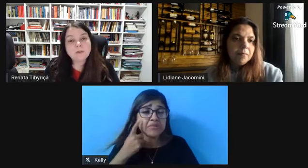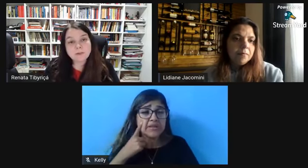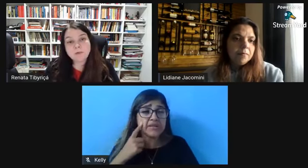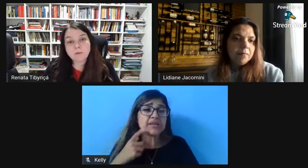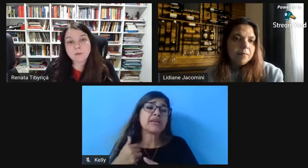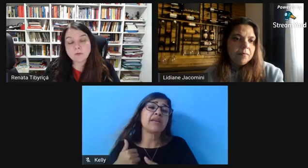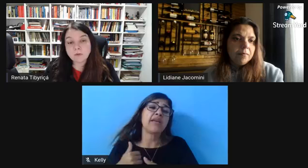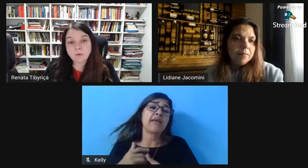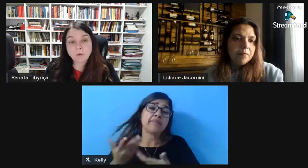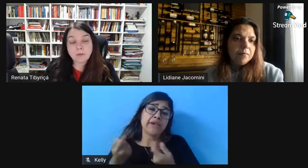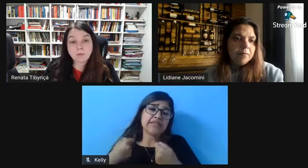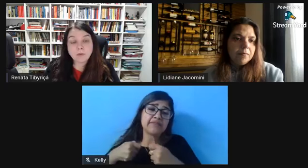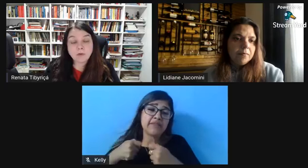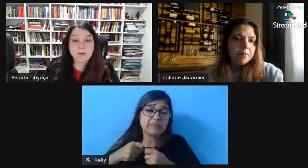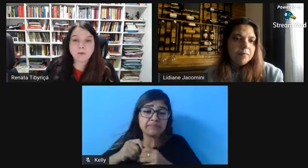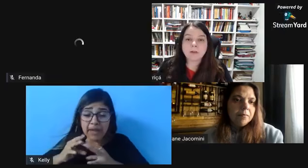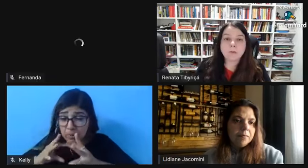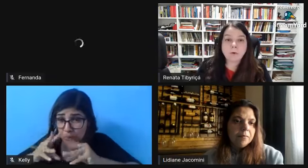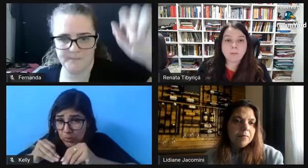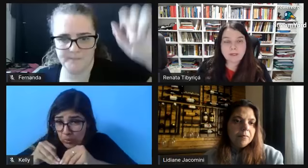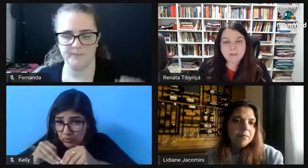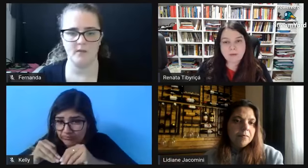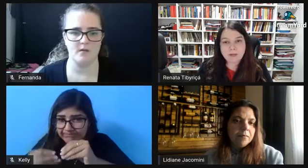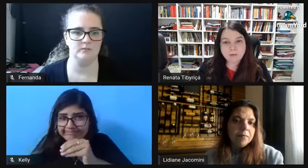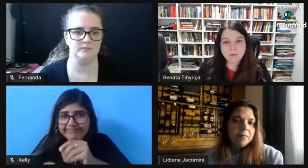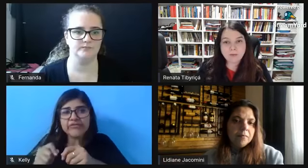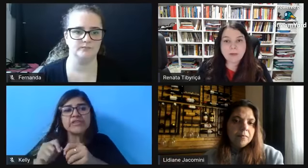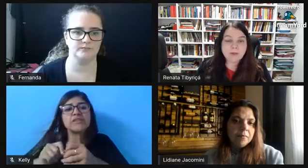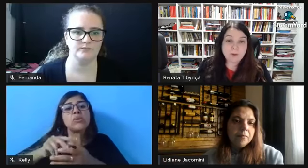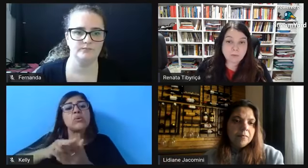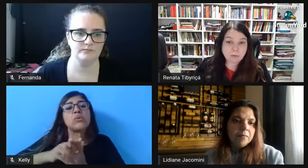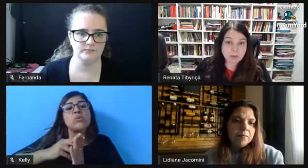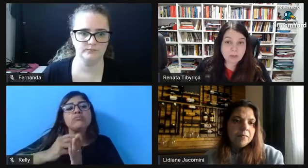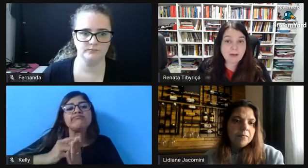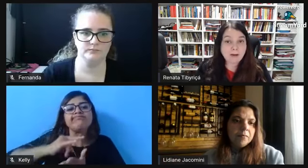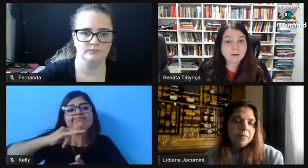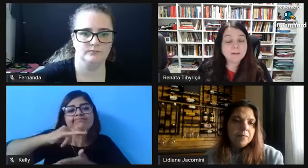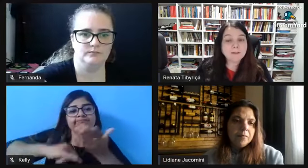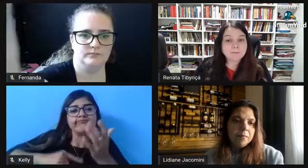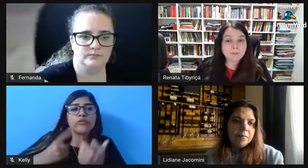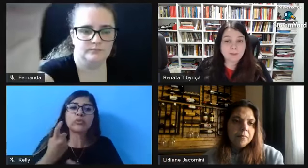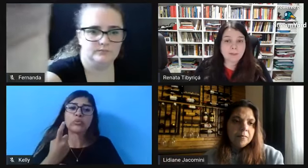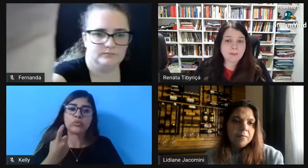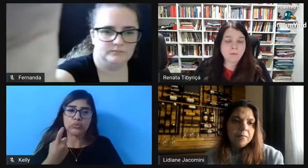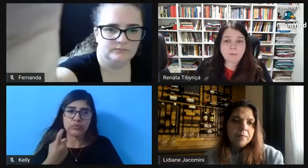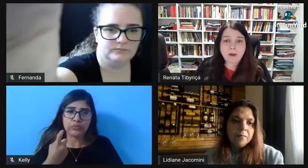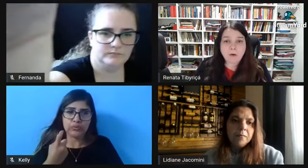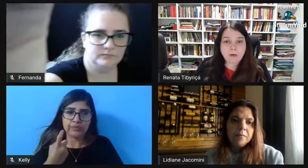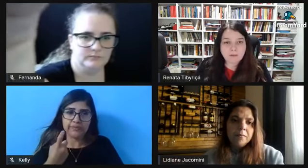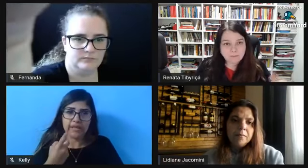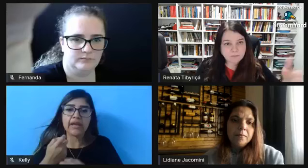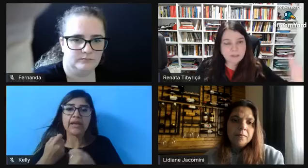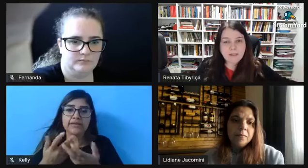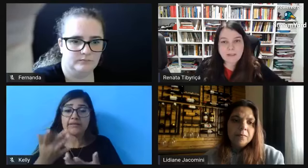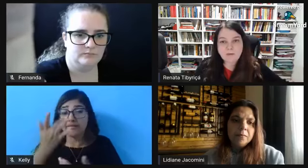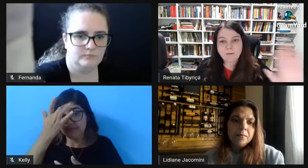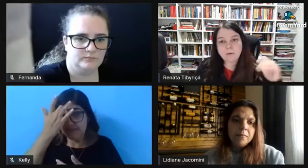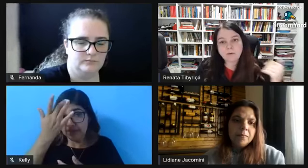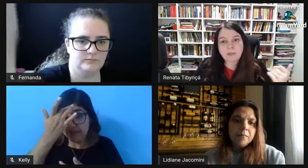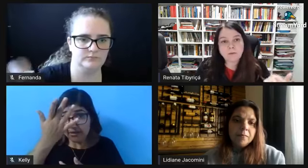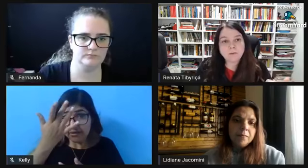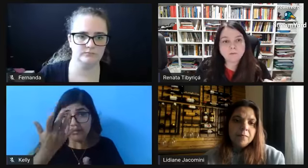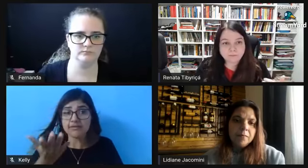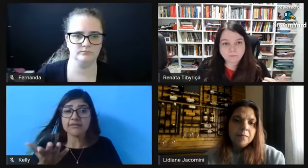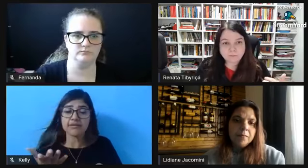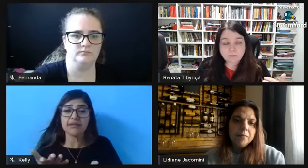reunir todas essas informações num documento único, para tornar um pouco mais fácil para a pessoa chegar e informar, olha, tá aqui,